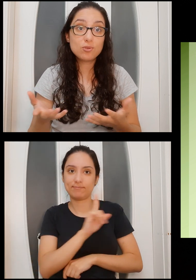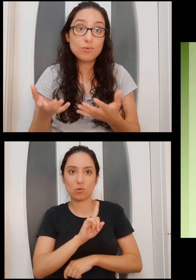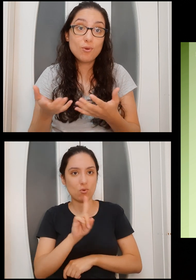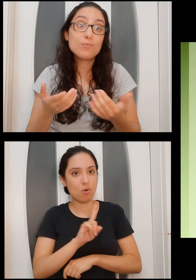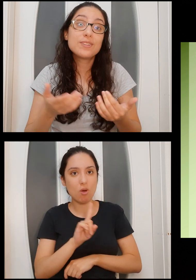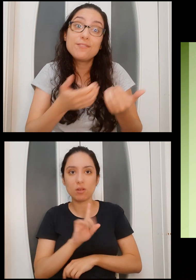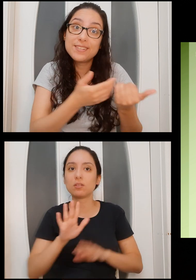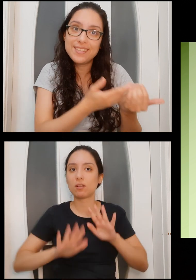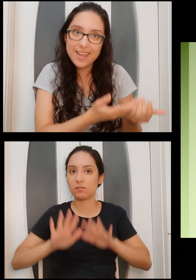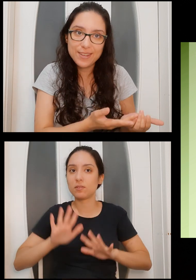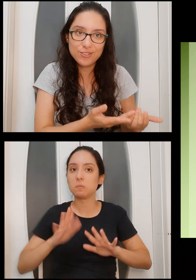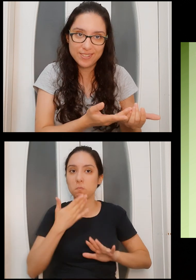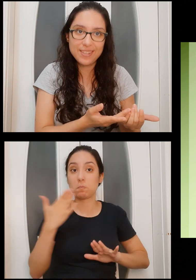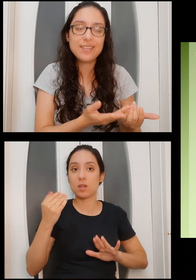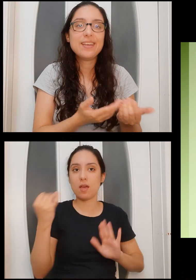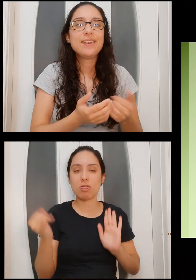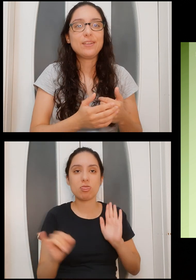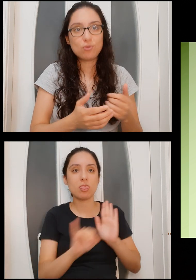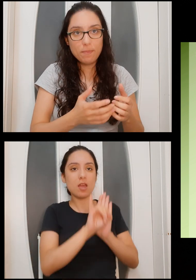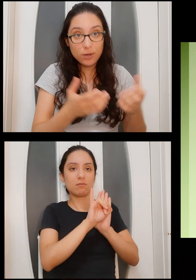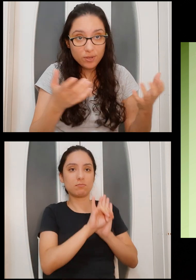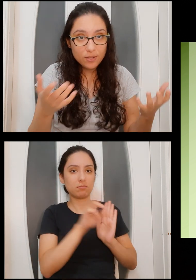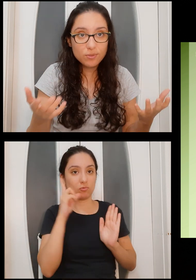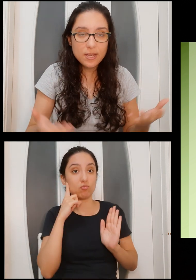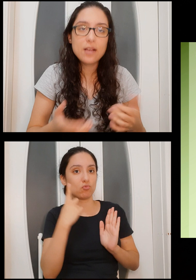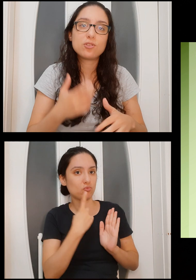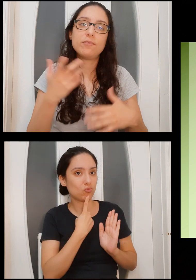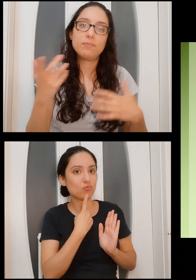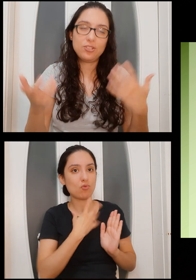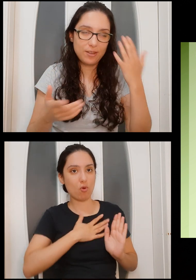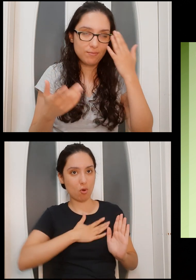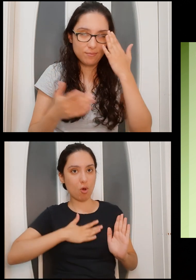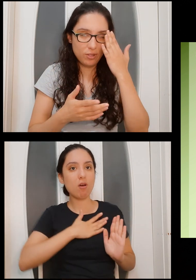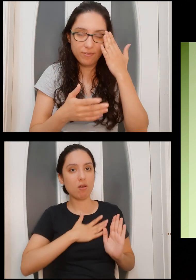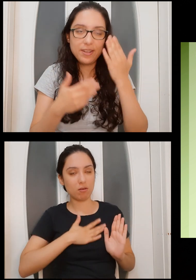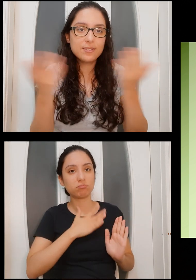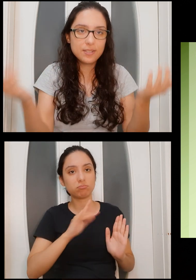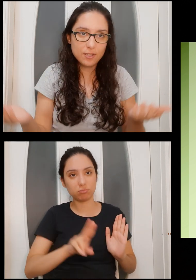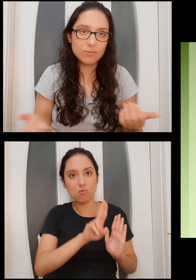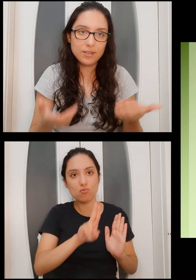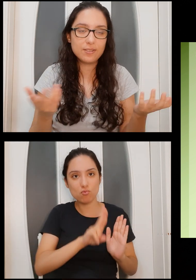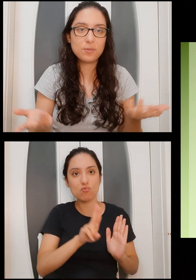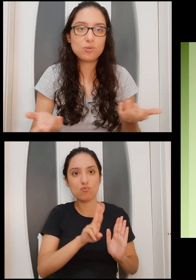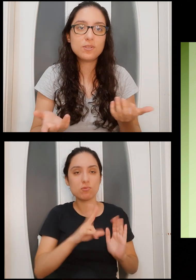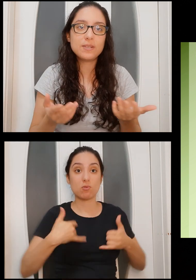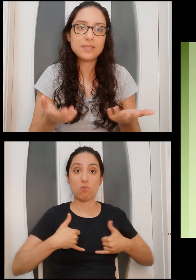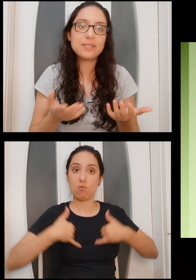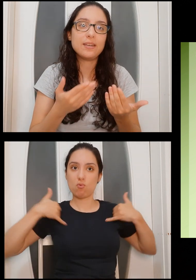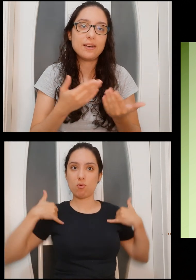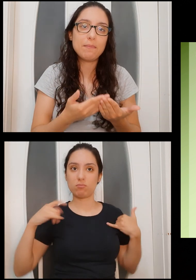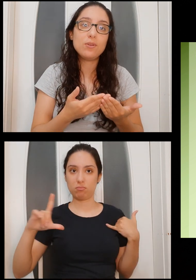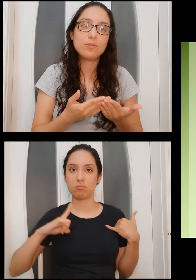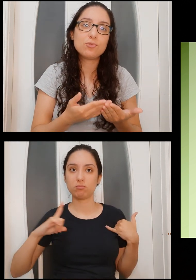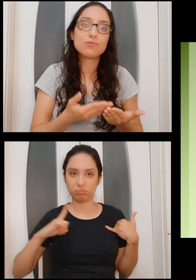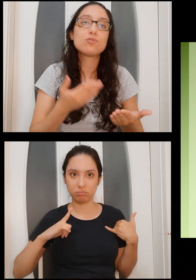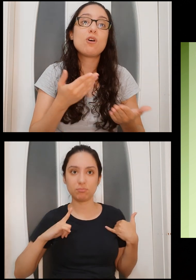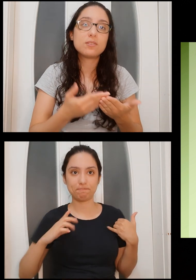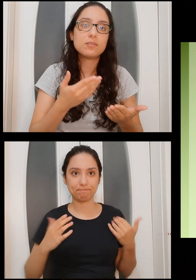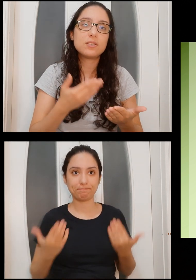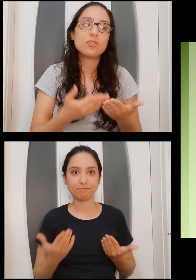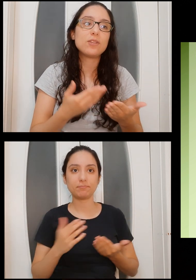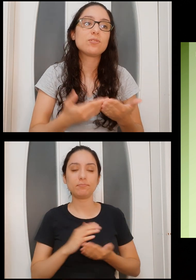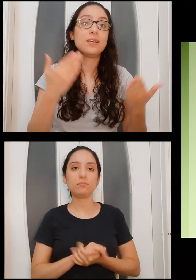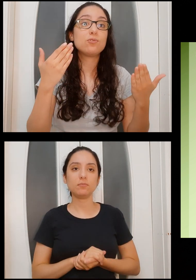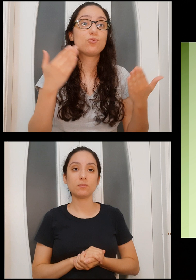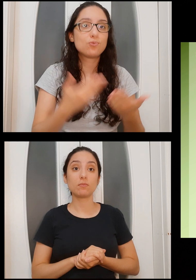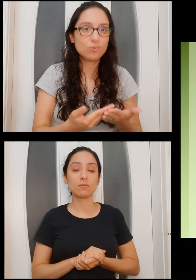ser vistos como deficientes, né? Em sua maioria dos casos, obviamente tem muita variação, né, das pessoas, mas assim, a maioria dos surdos gostam de